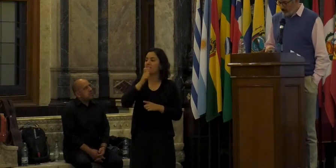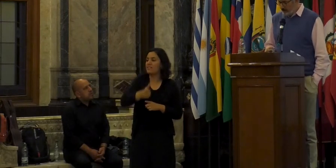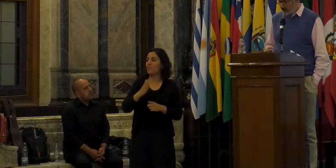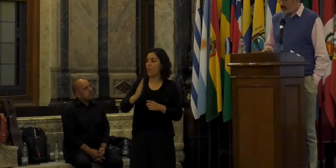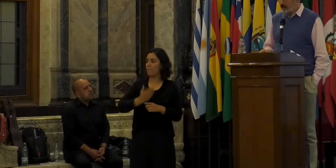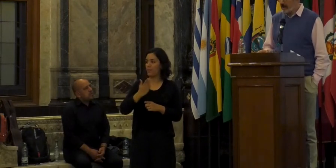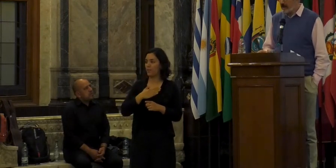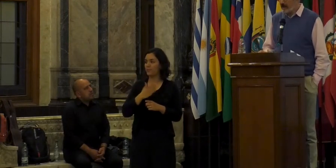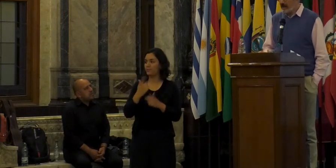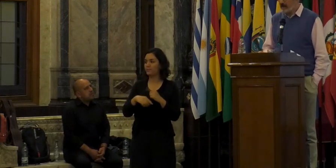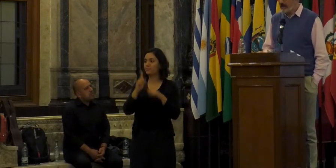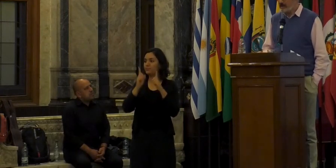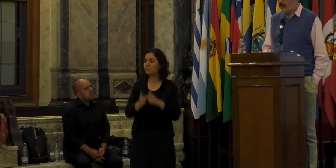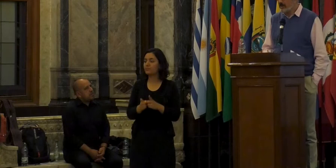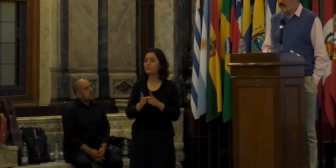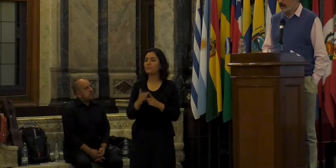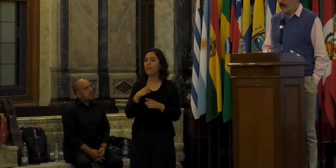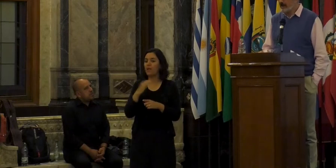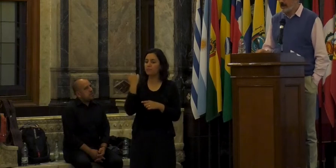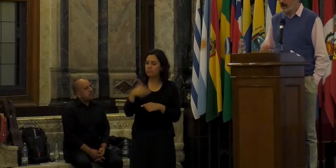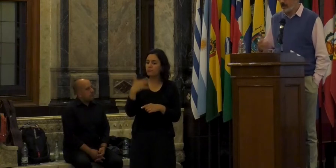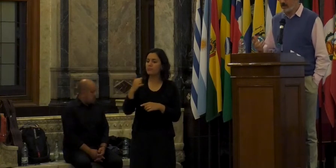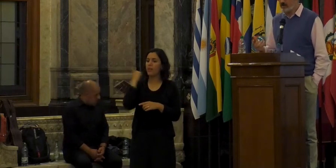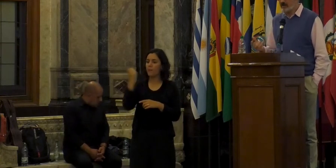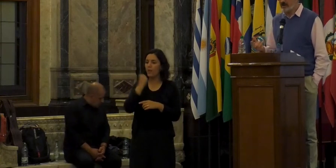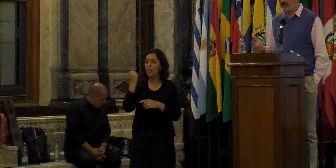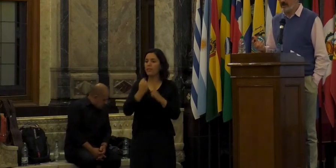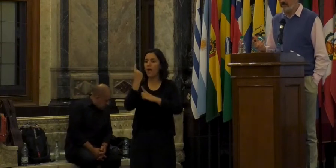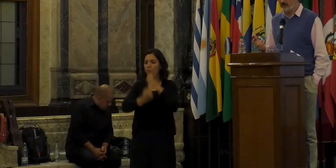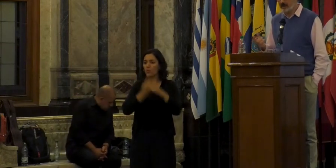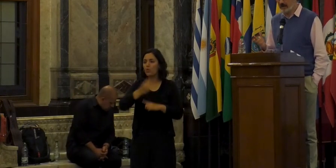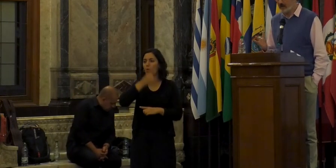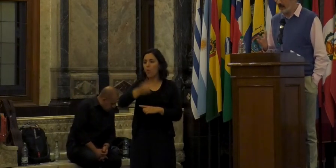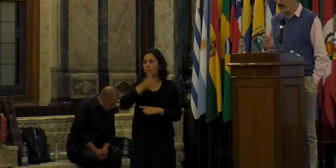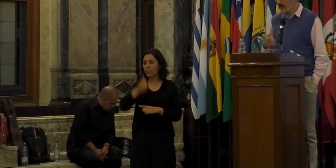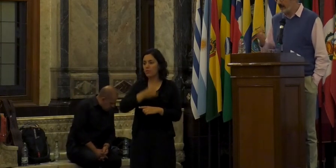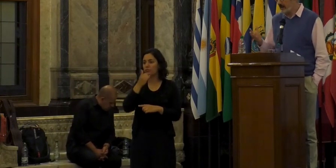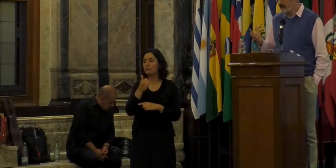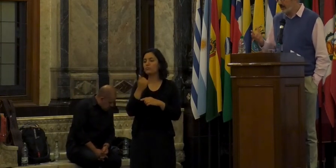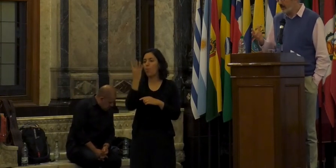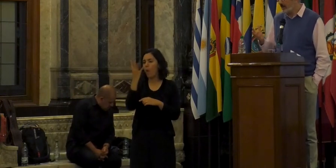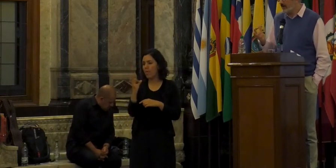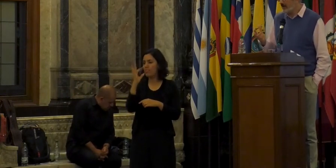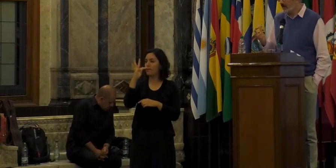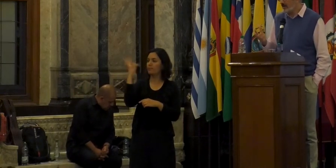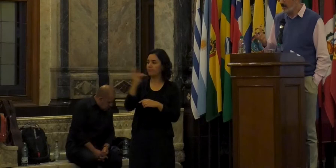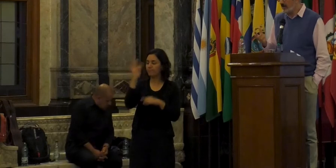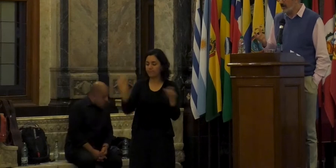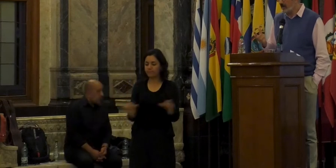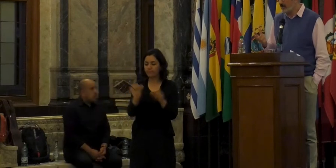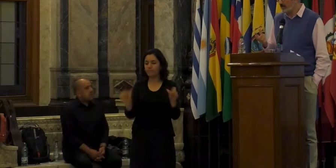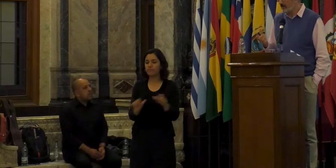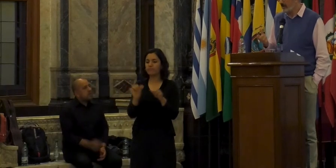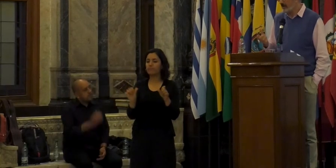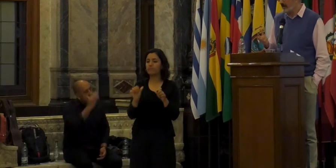Bueno, digamos que la riqueza de historias que recogimos en estos cerca de 40 talleres que yo he ido haciendo a lo largo